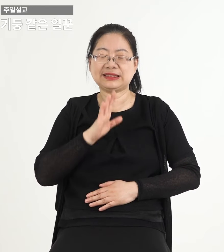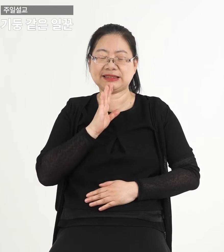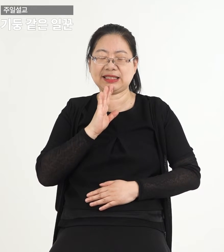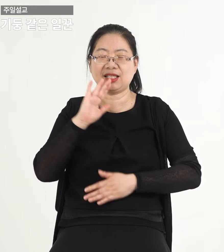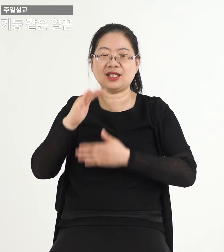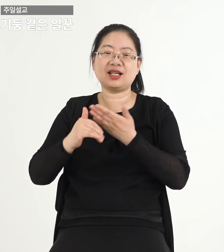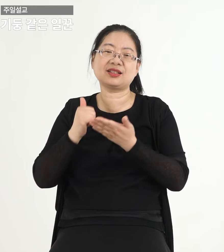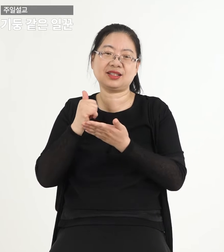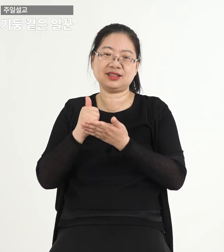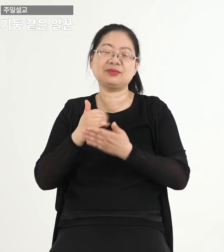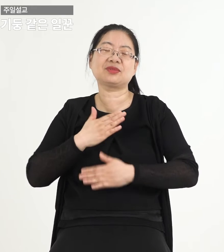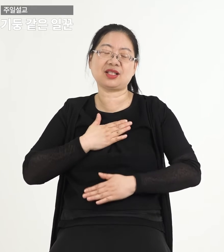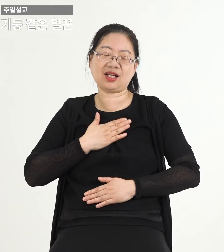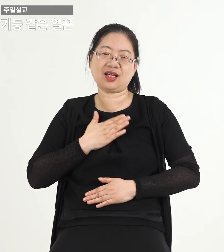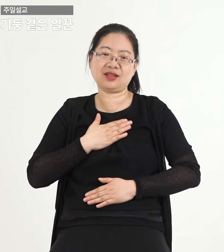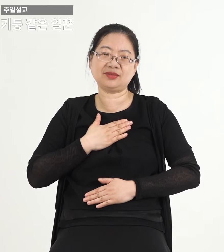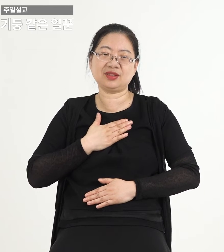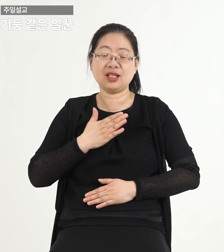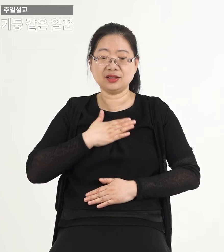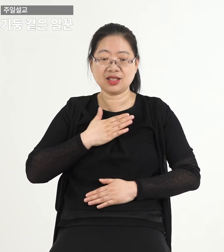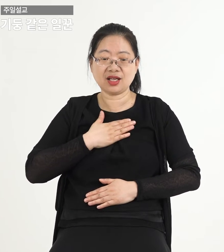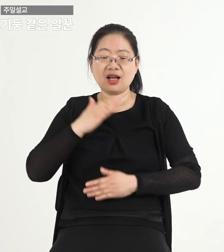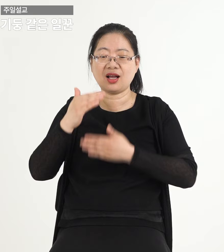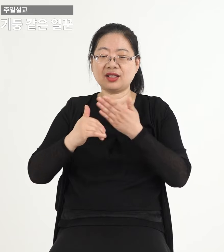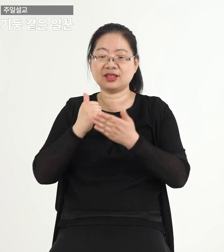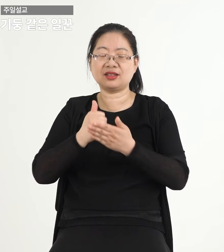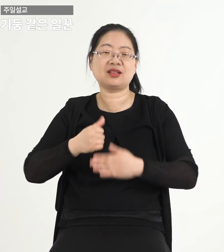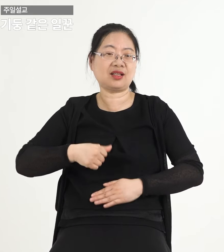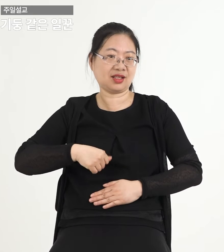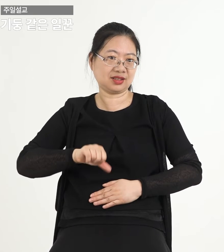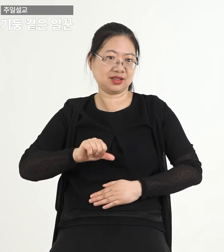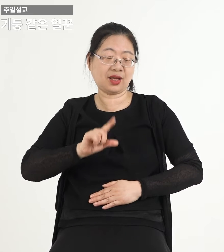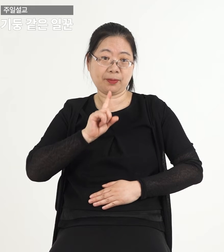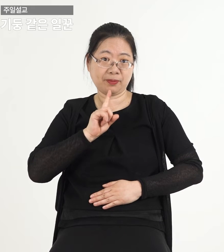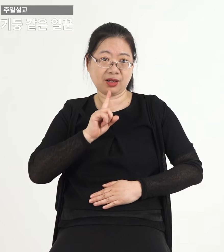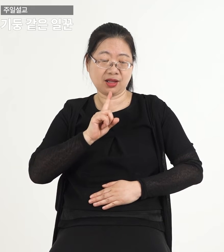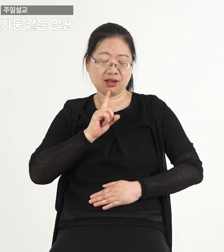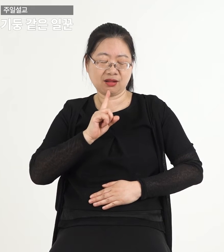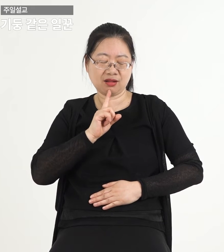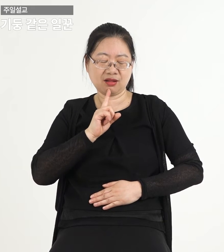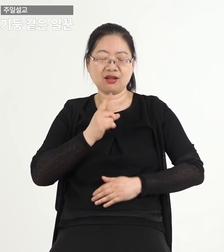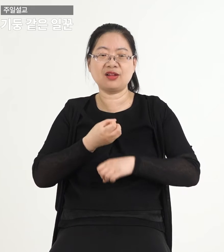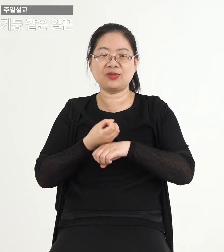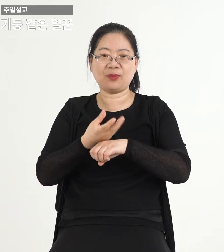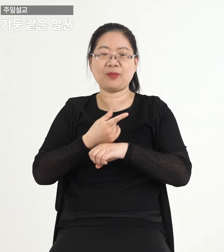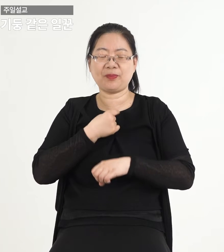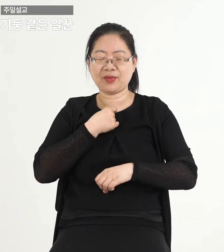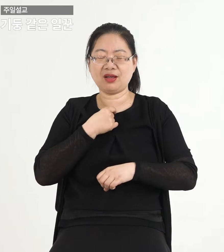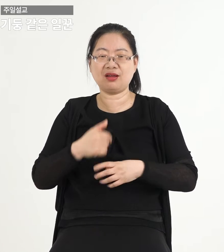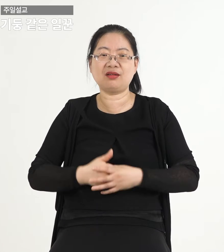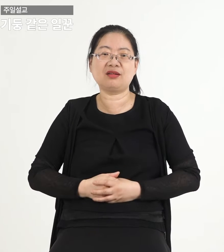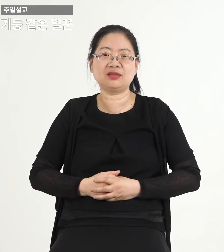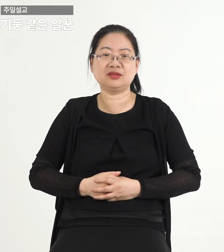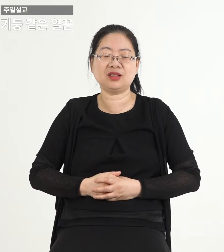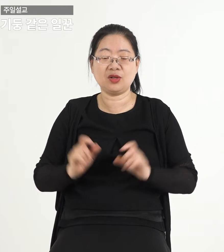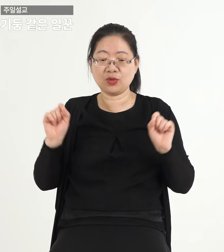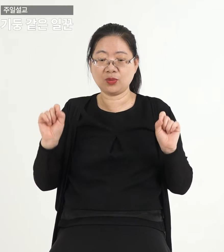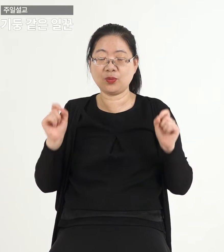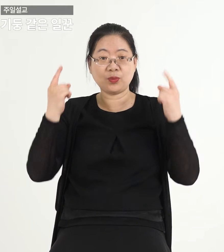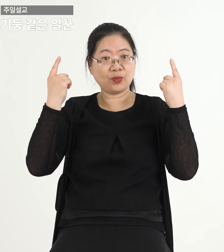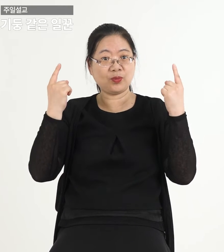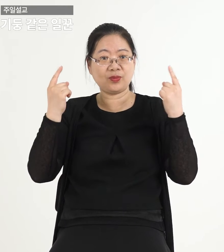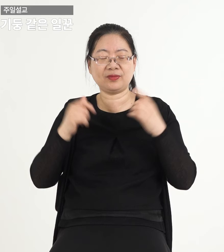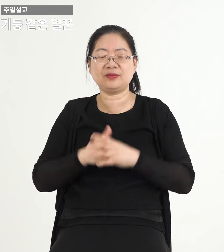참된 하나님이다. 내가 하나님의 아들이다. 이 얘기를 하고 싶은 건데 동시에